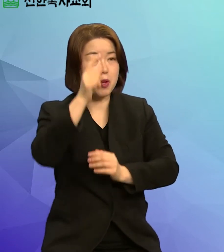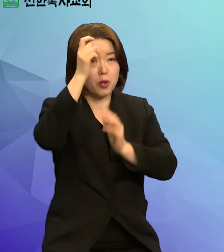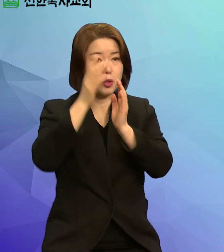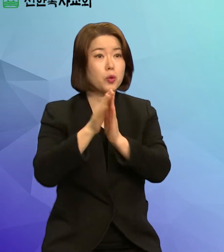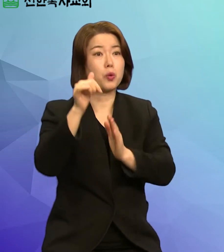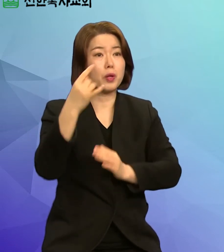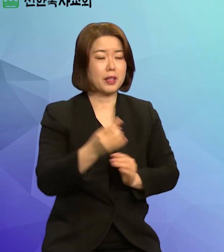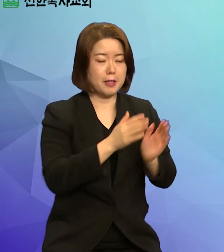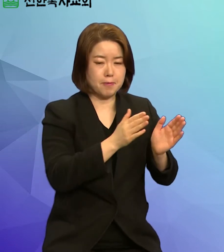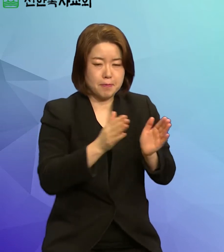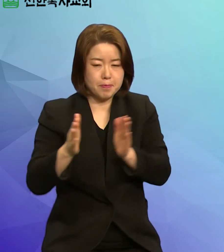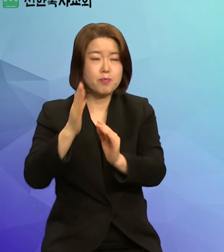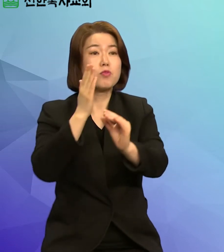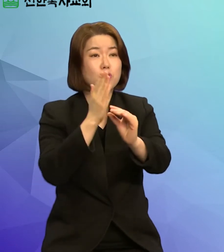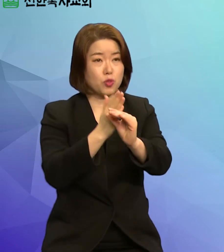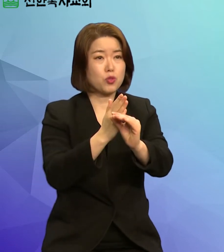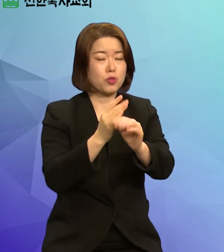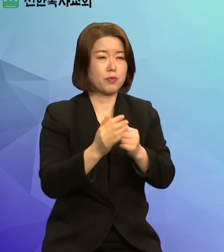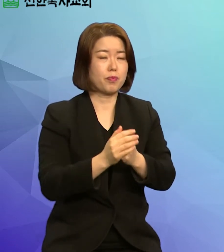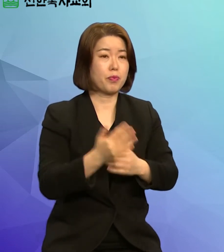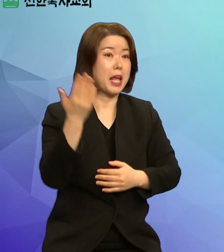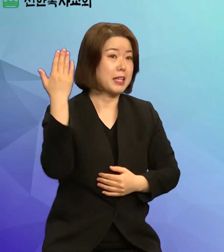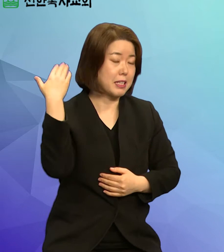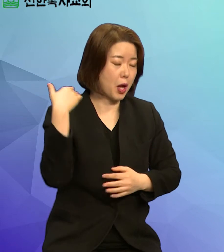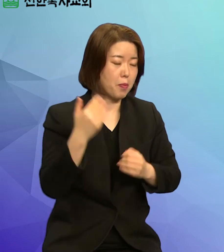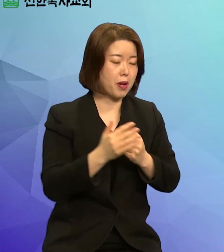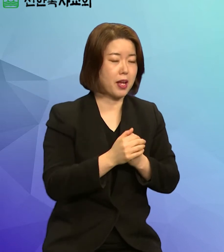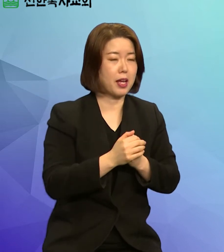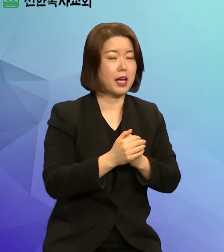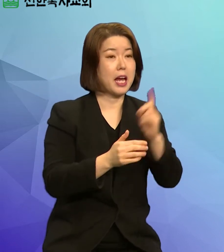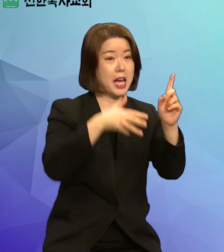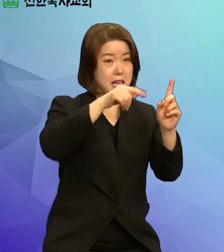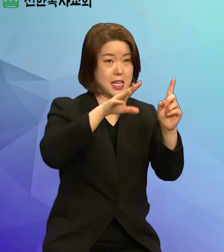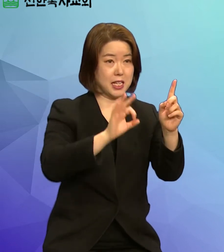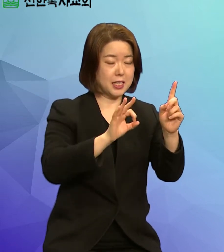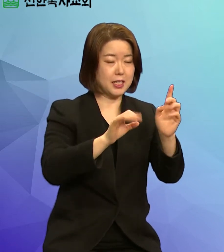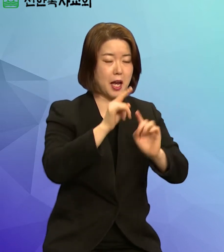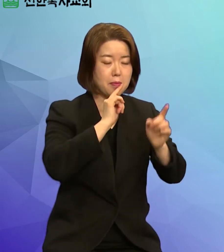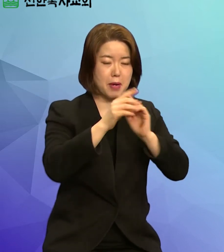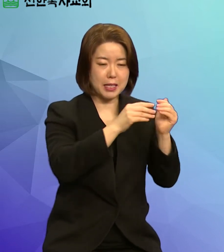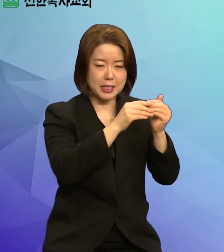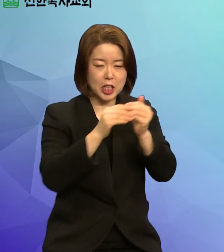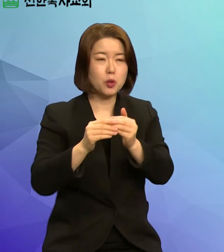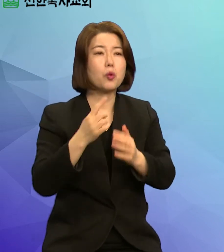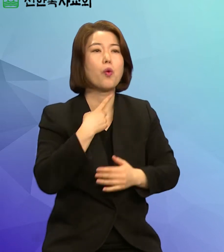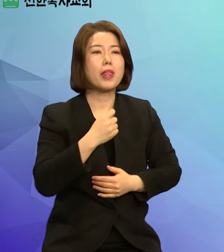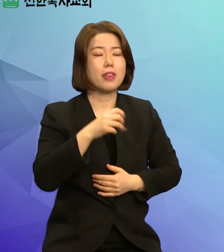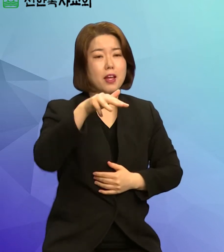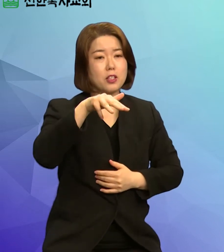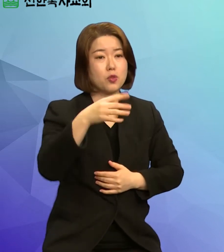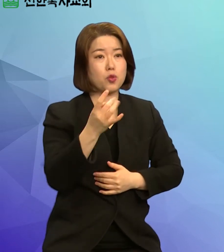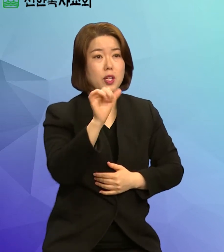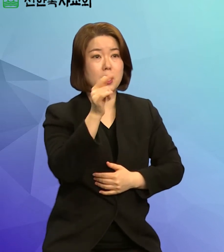있는데 지난 마태복음 1장을 말씀 기도 인도하셨던 최양락